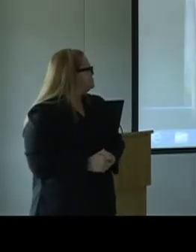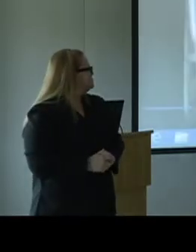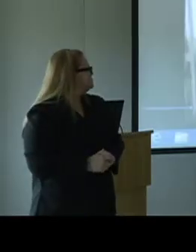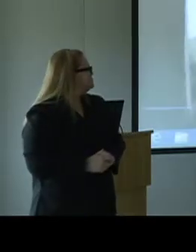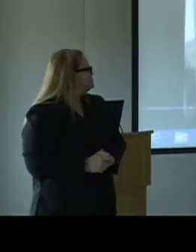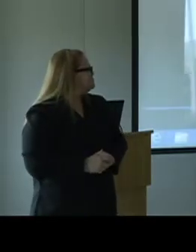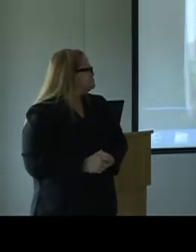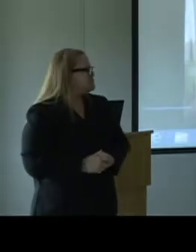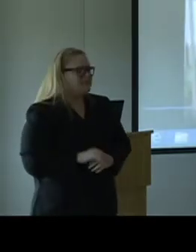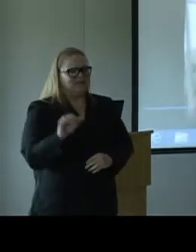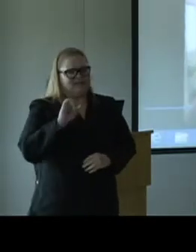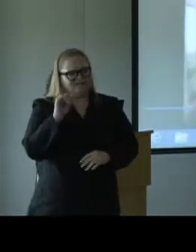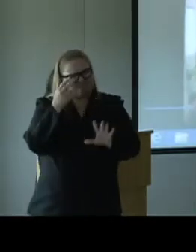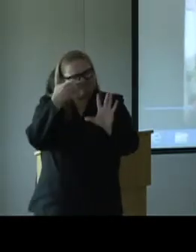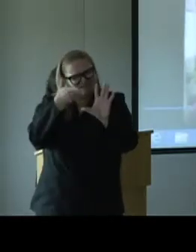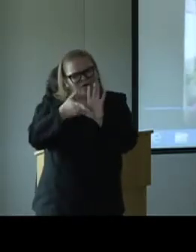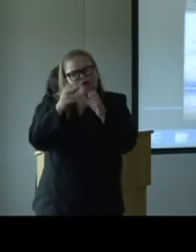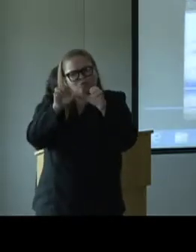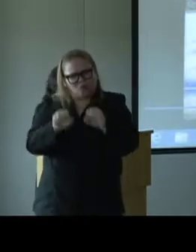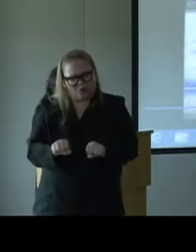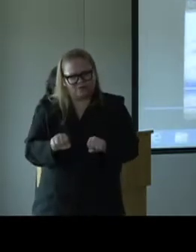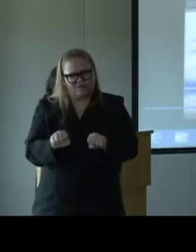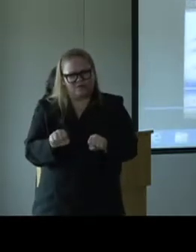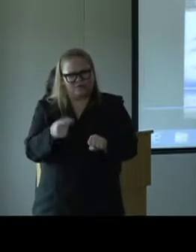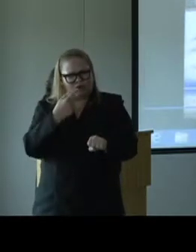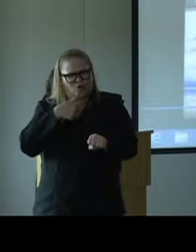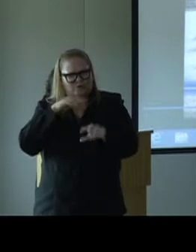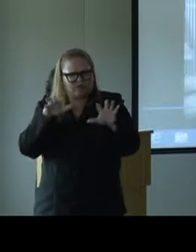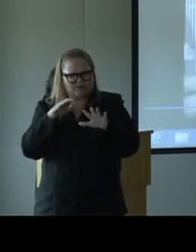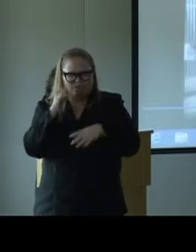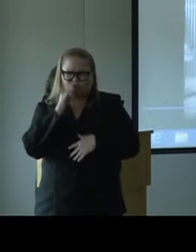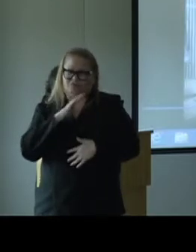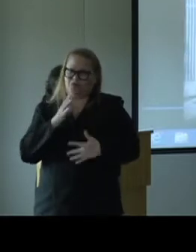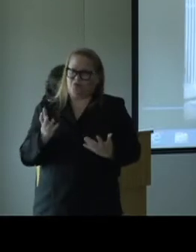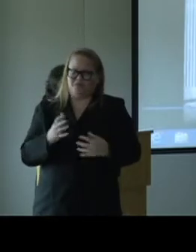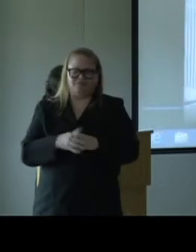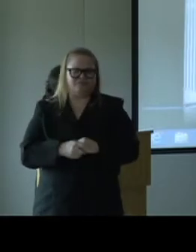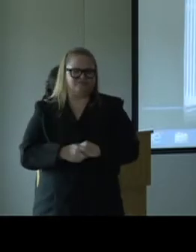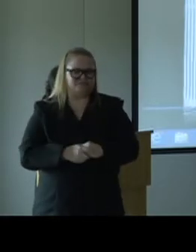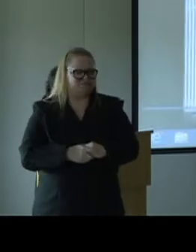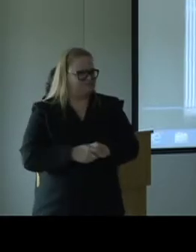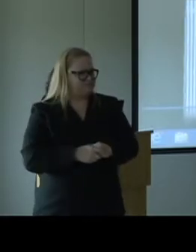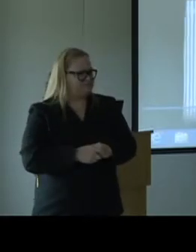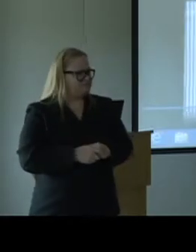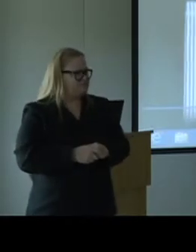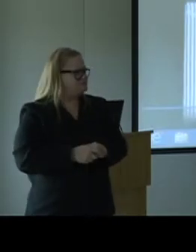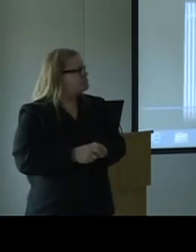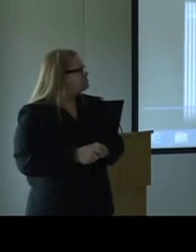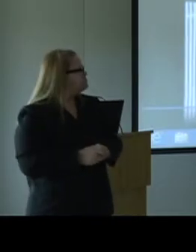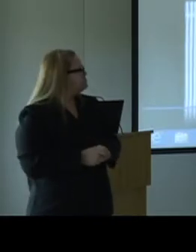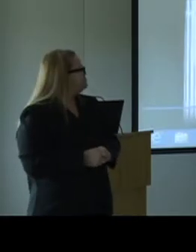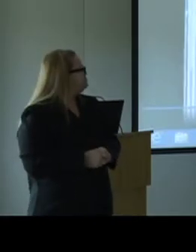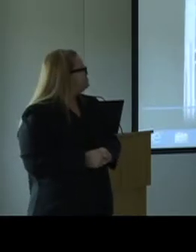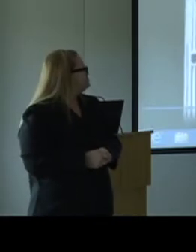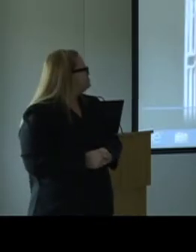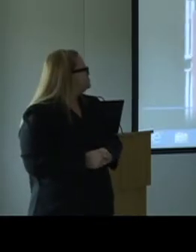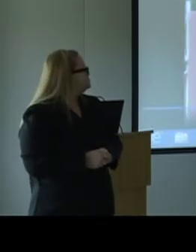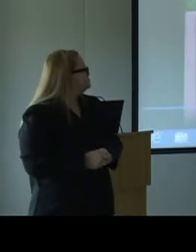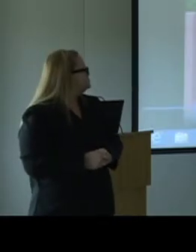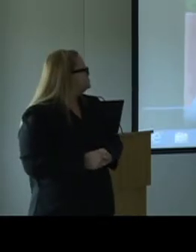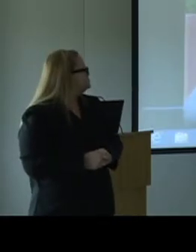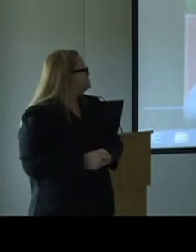Y que también pueda participar de lo que hacemos nosotros para una mujer. De lo que uno puede. Pero la estoy adelantando intencionalmente. Cada